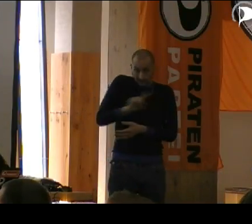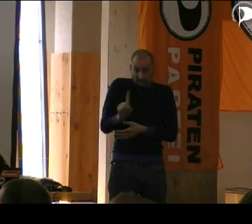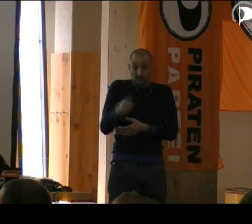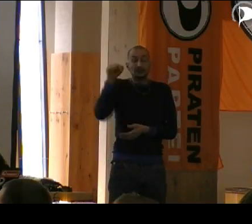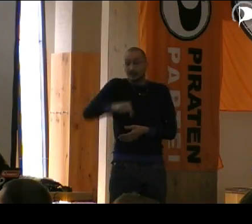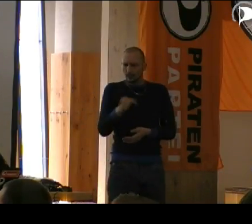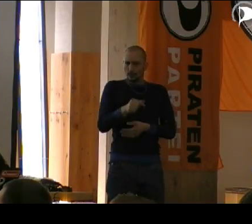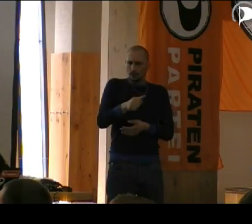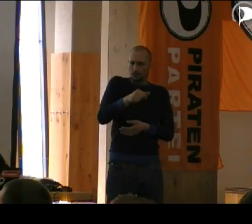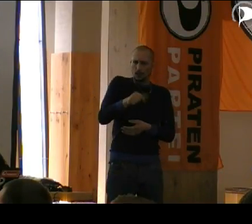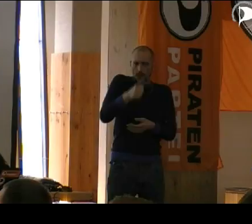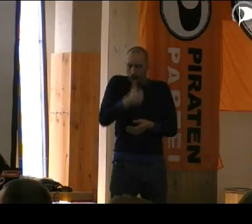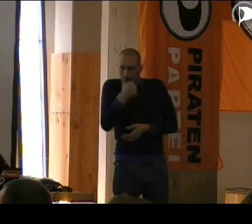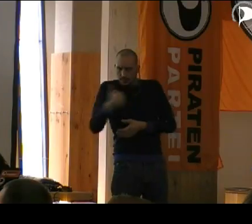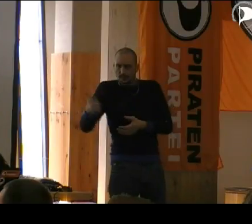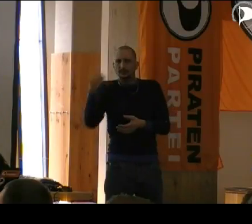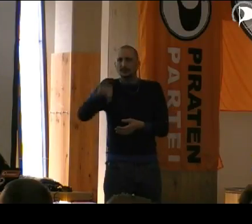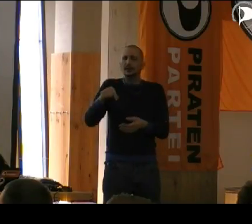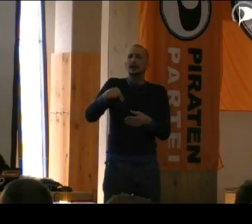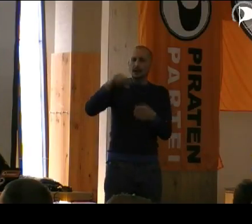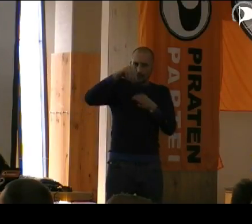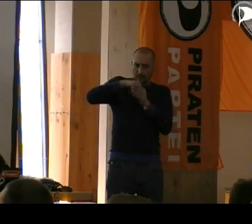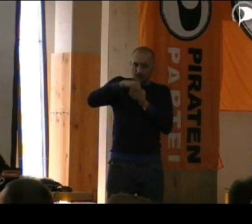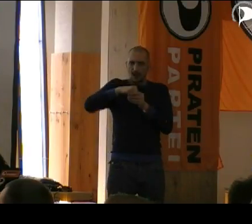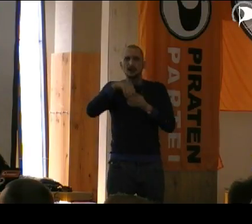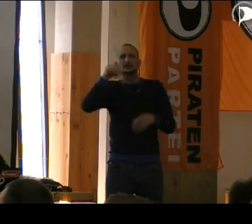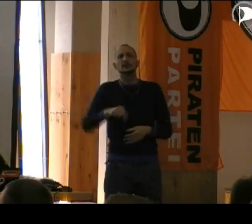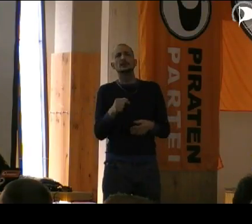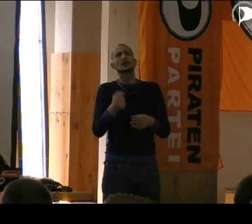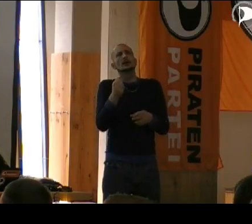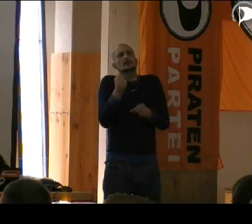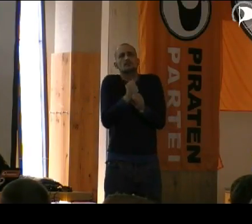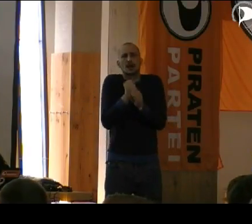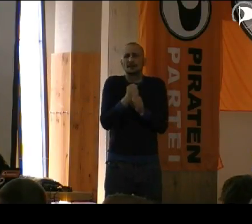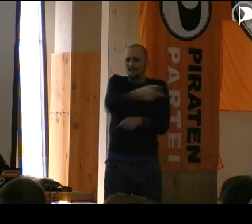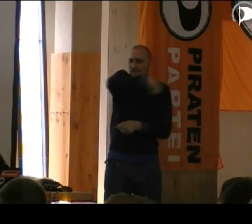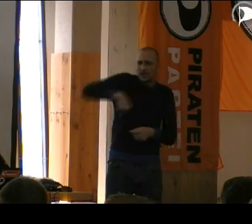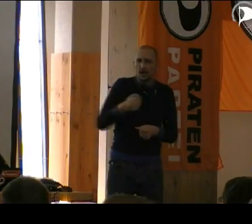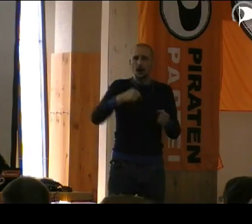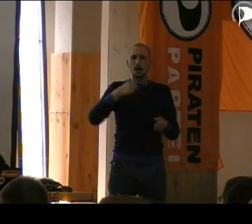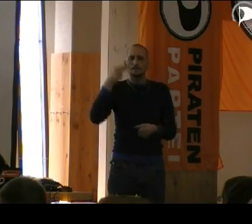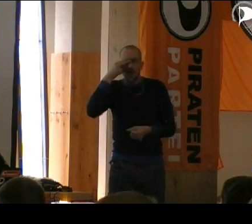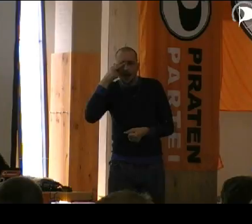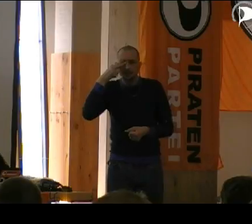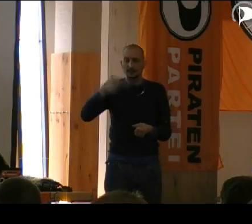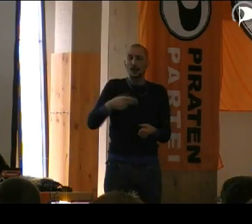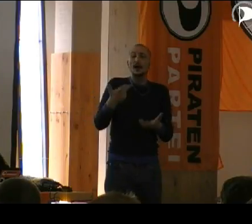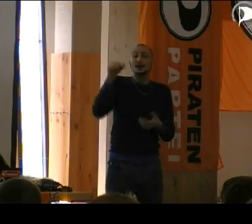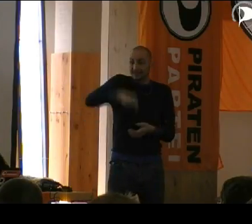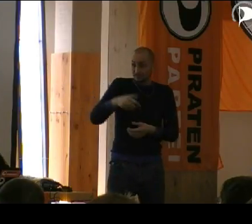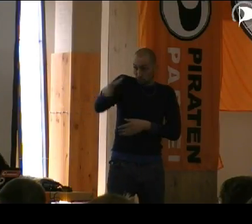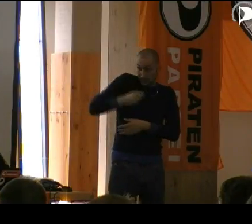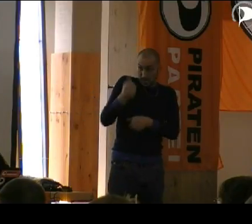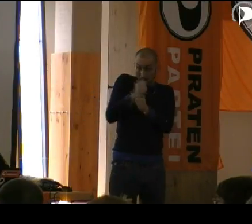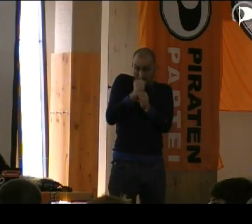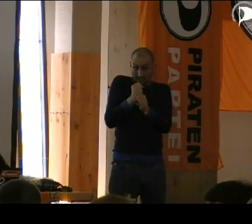dieser gates sorgt dafür dass die piraten dass menschen die mit euch zusammen arbeiten